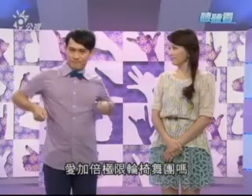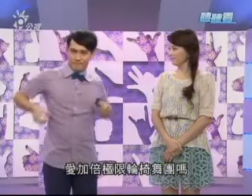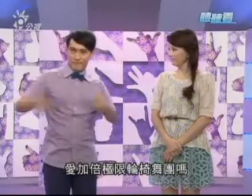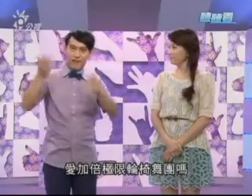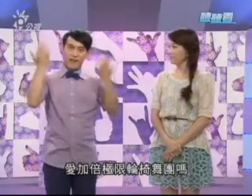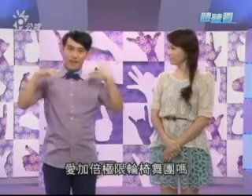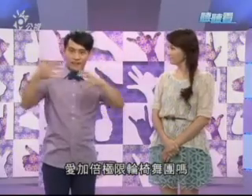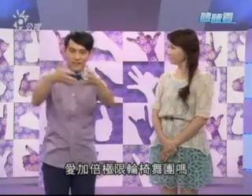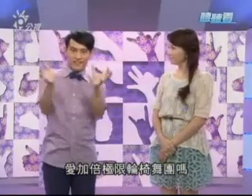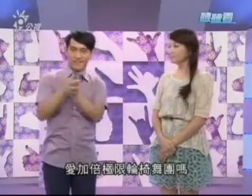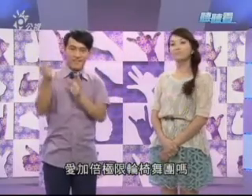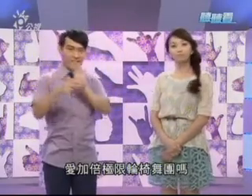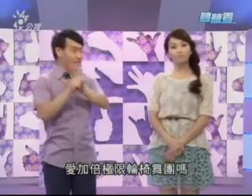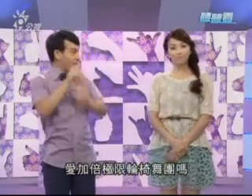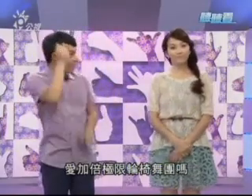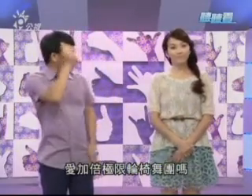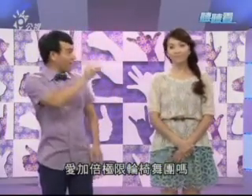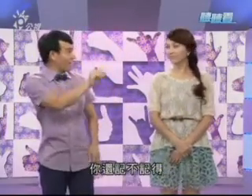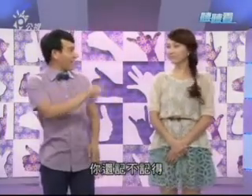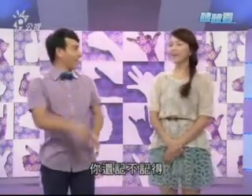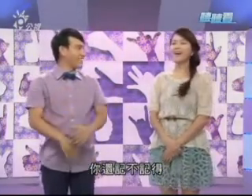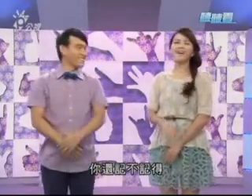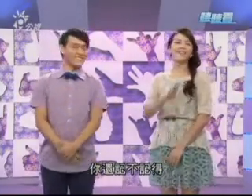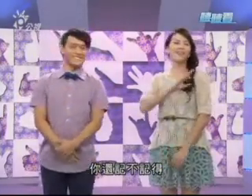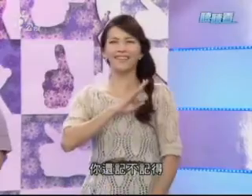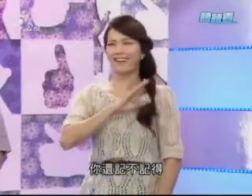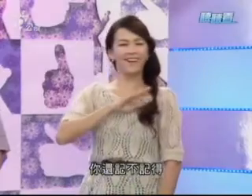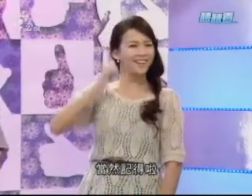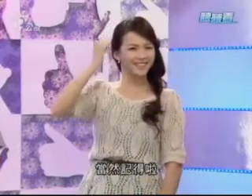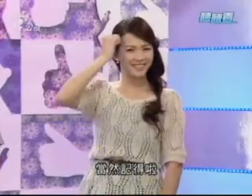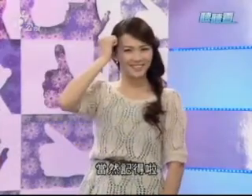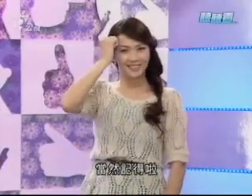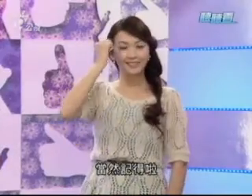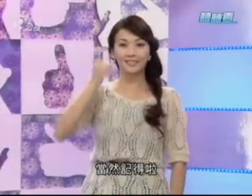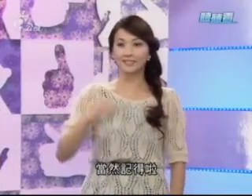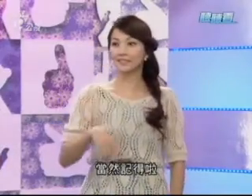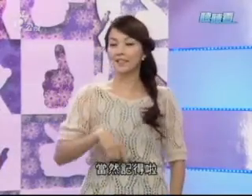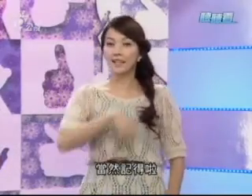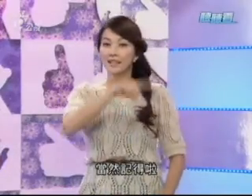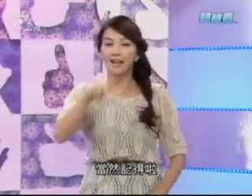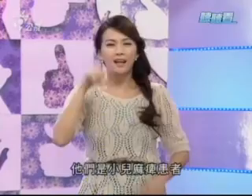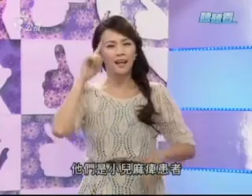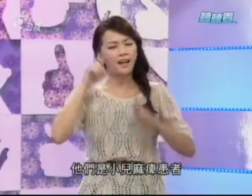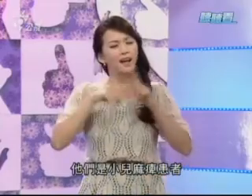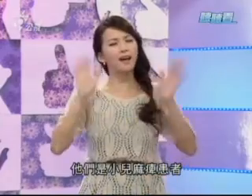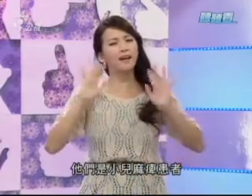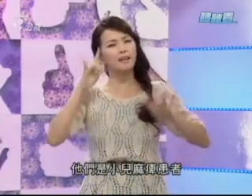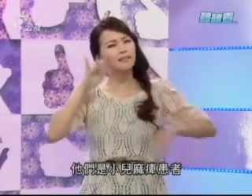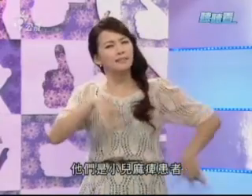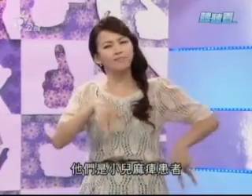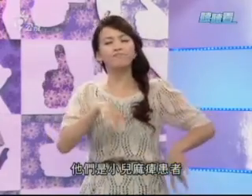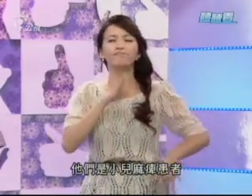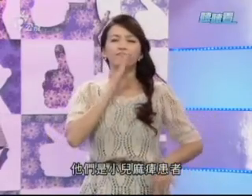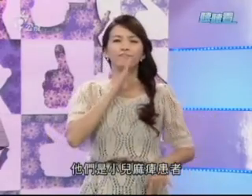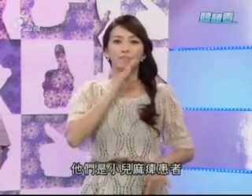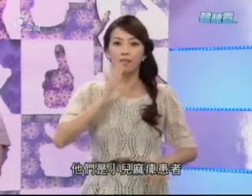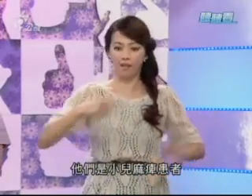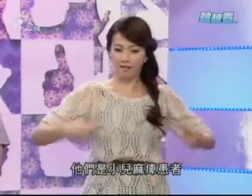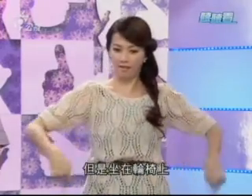限轮椅舞团吗？你还记不记得 啊？当然记得啦，他们是小儿麻痹患者，但